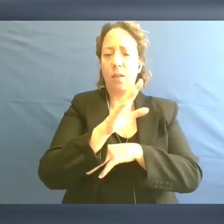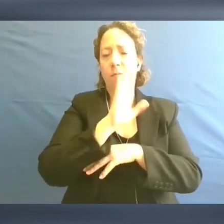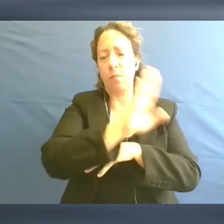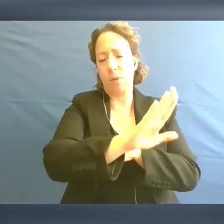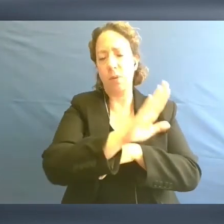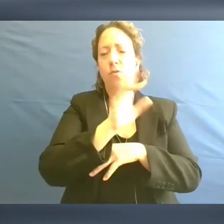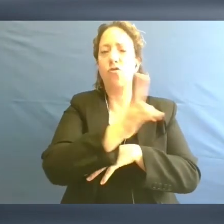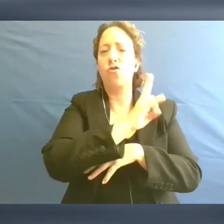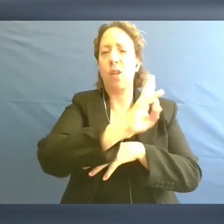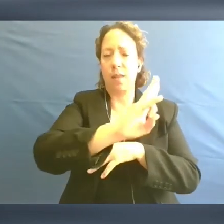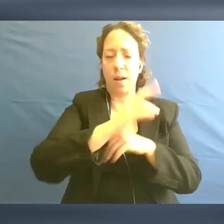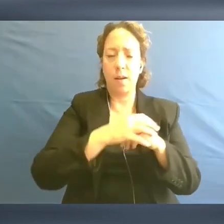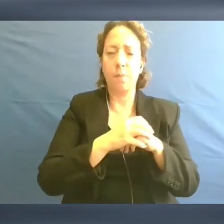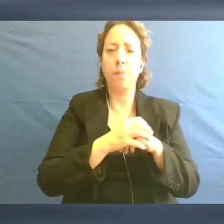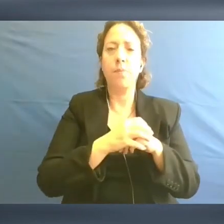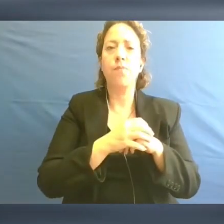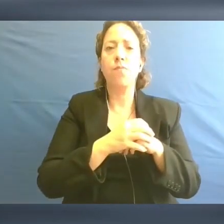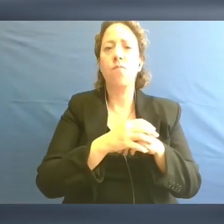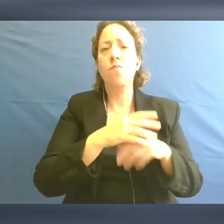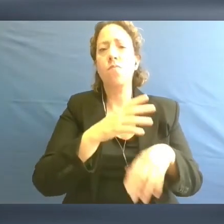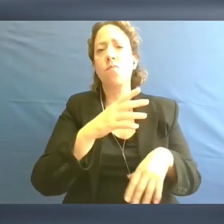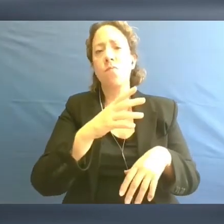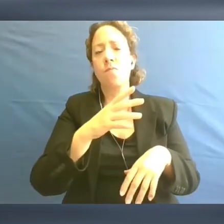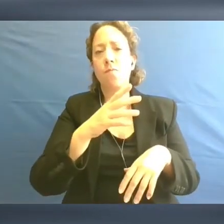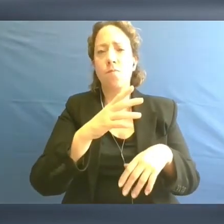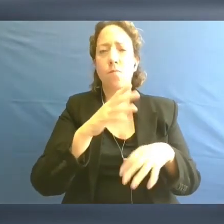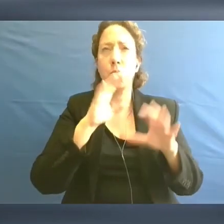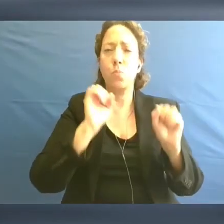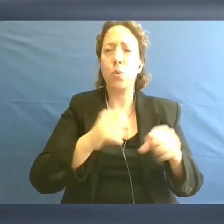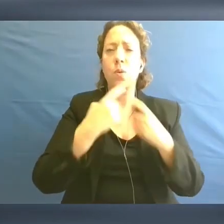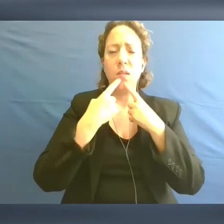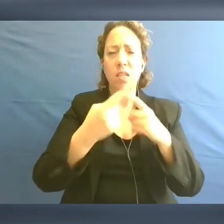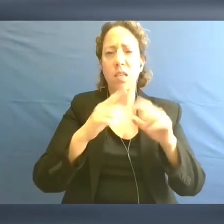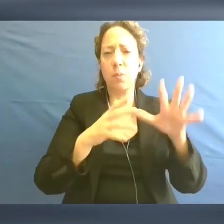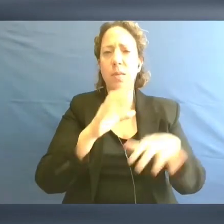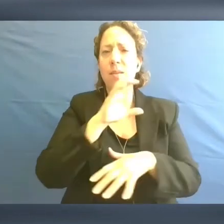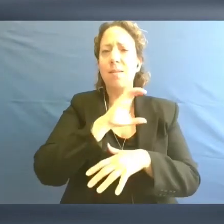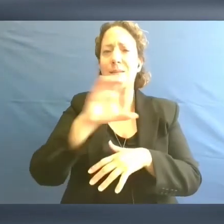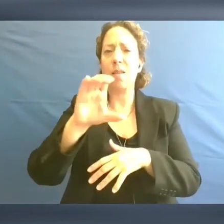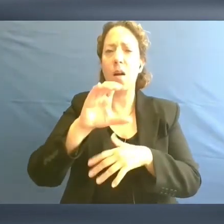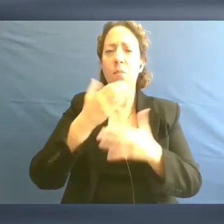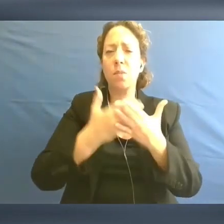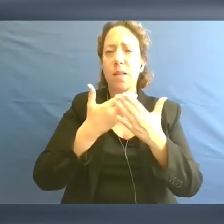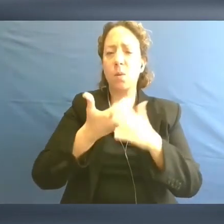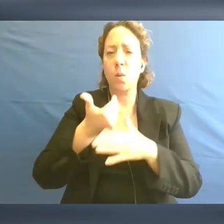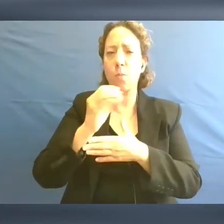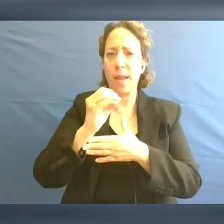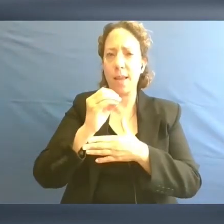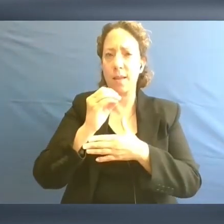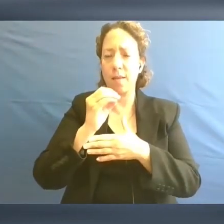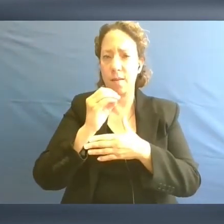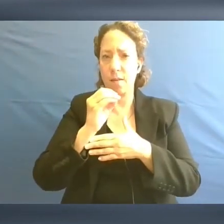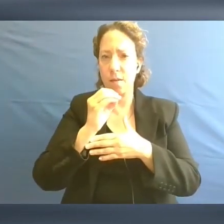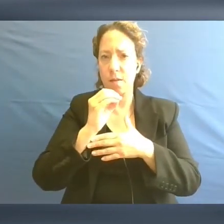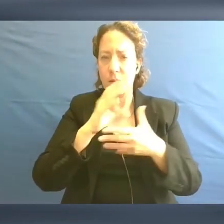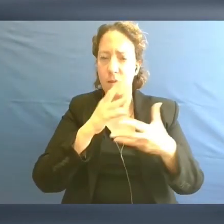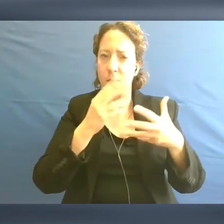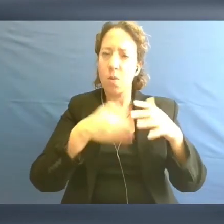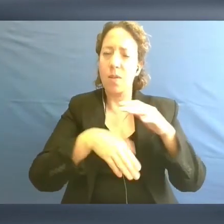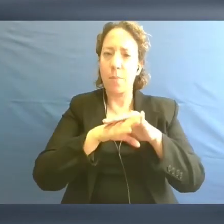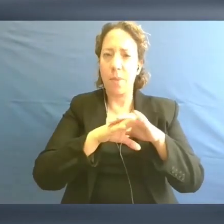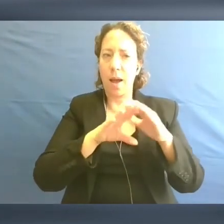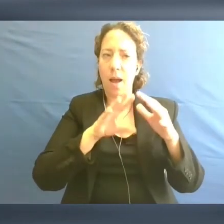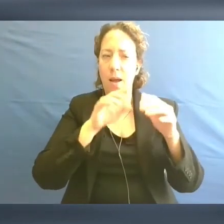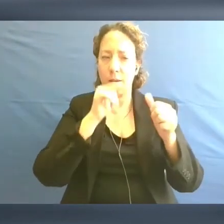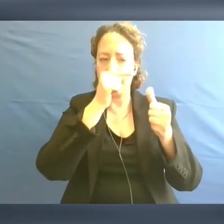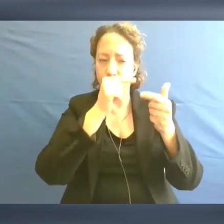Nous sommes passés au travers d'une petite centaine de prestations numériques que nous avons rendues dans un premier temps